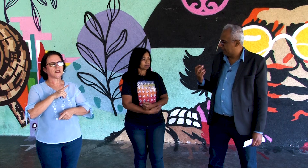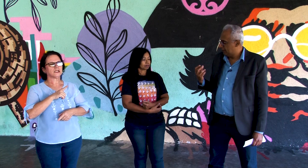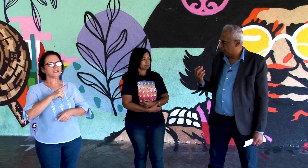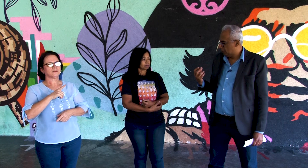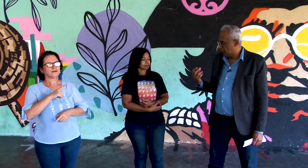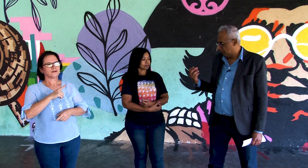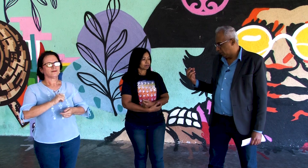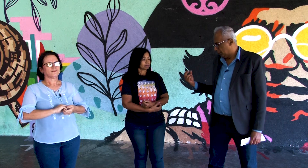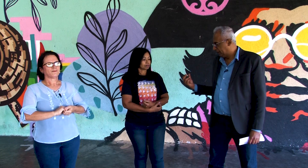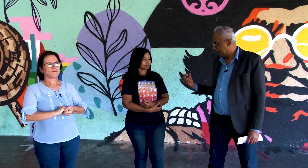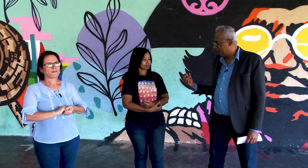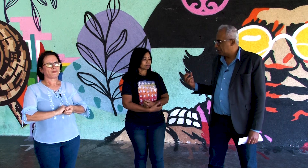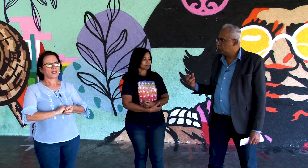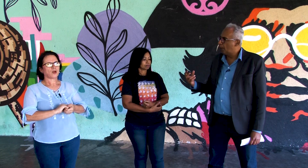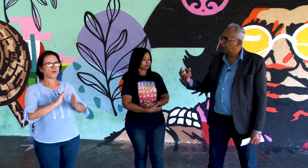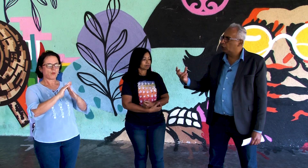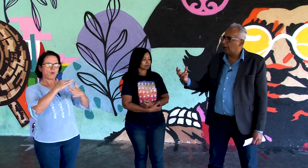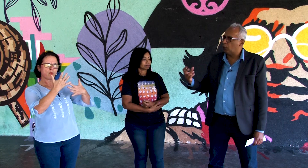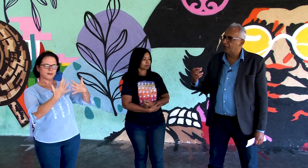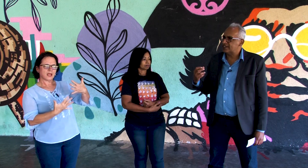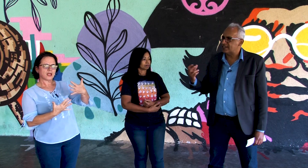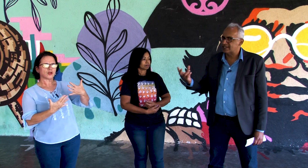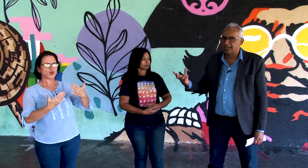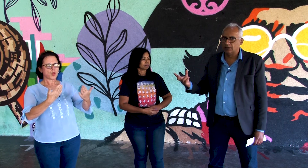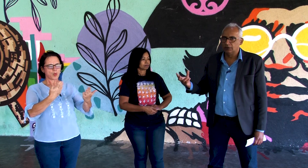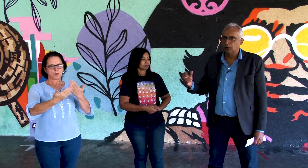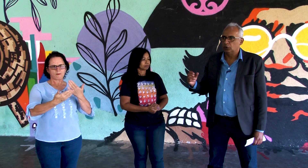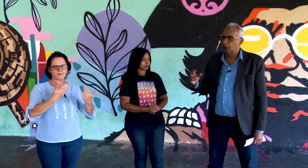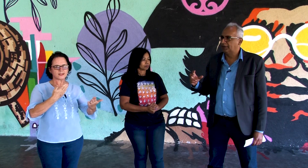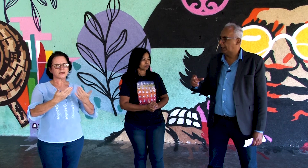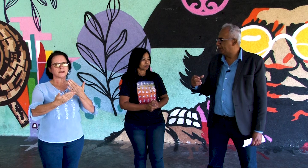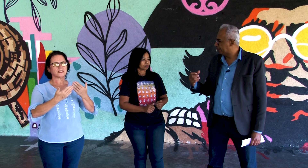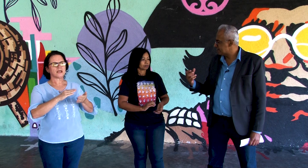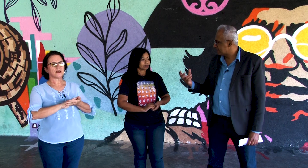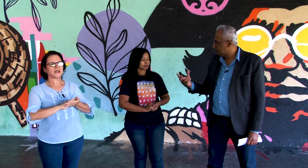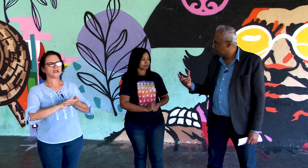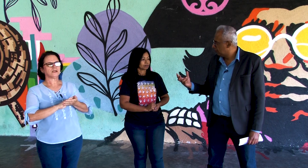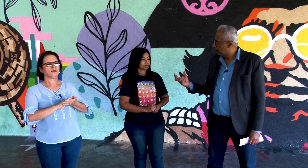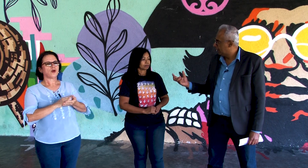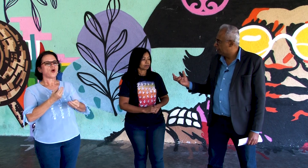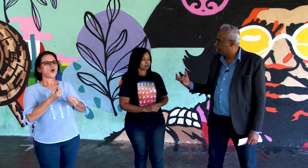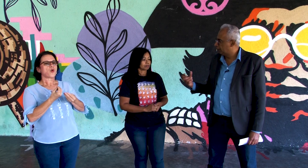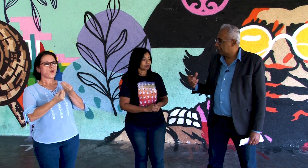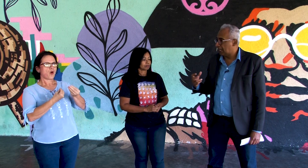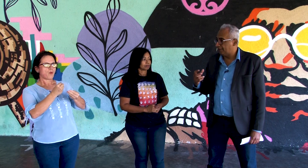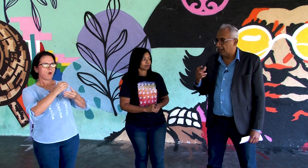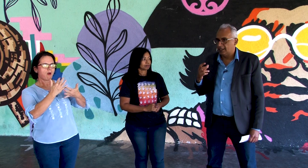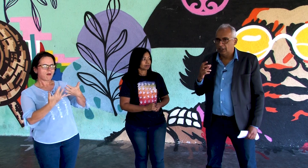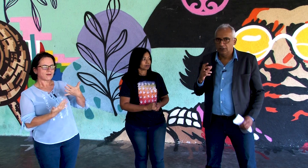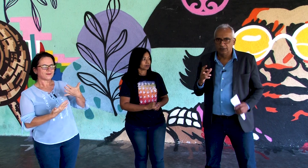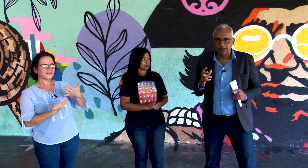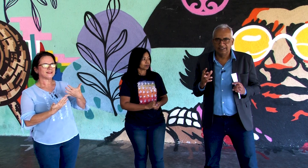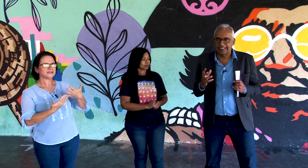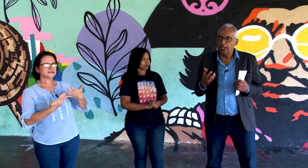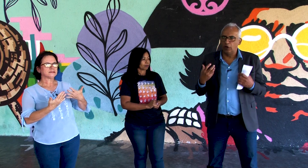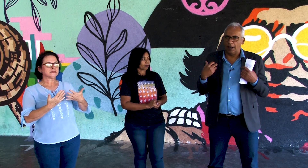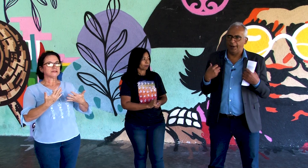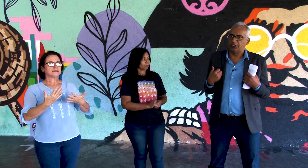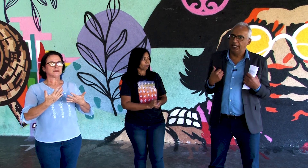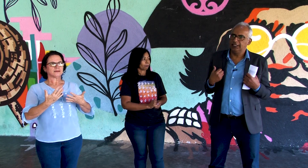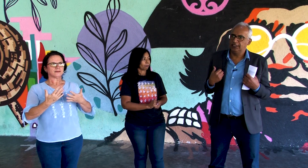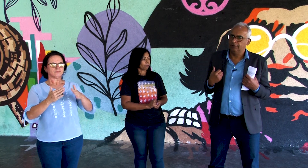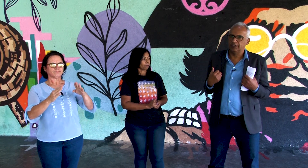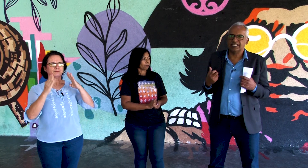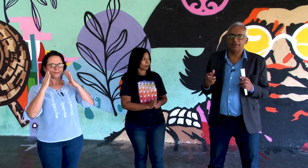que ter o intérprete no momento de uma conversação, de uma interpretação? Eu vi que você estava, sem olhar